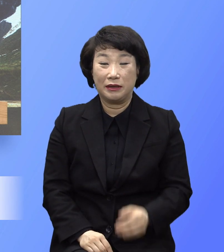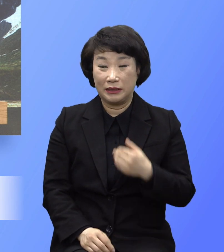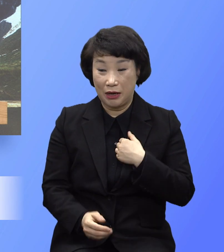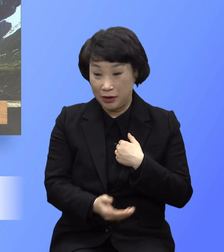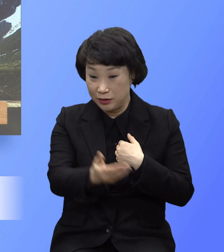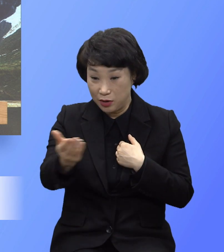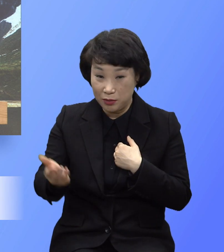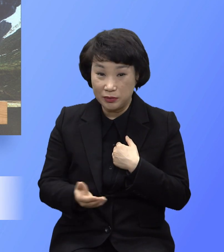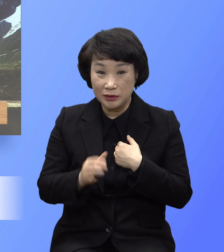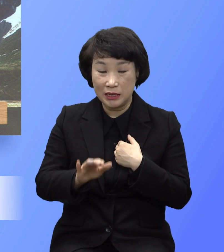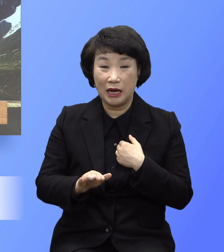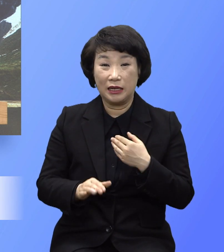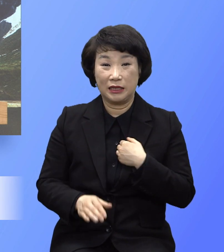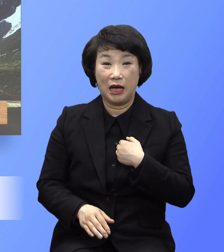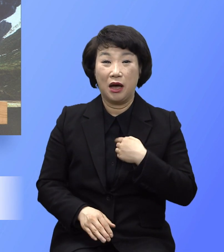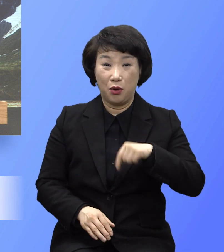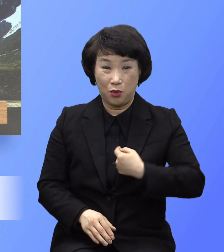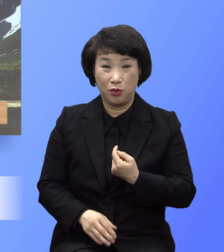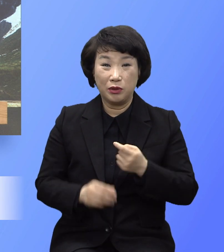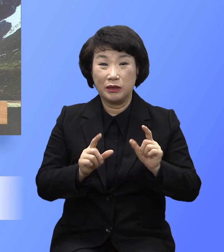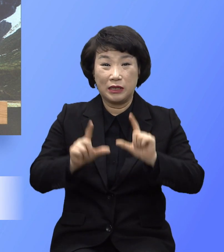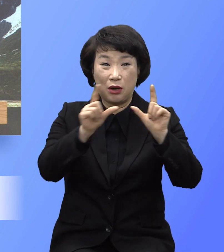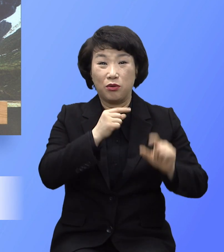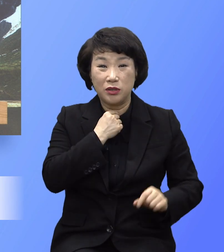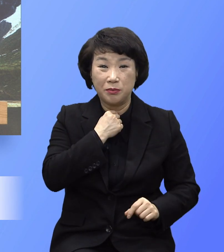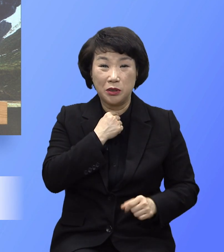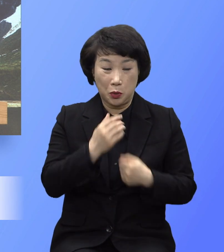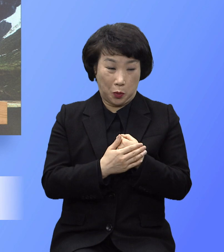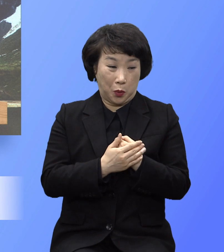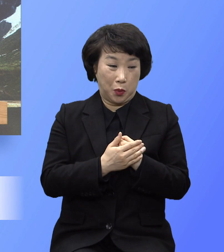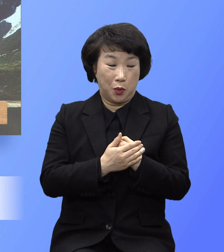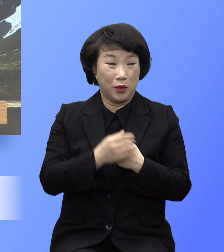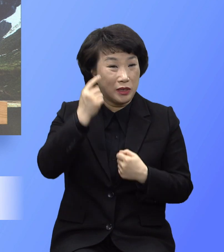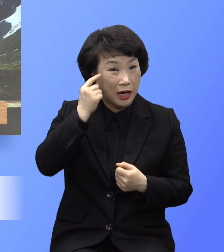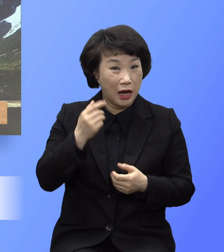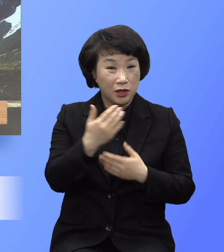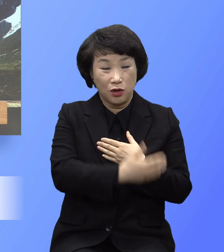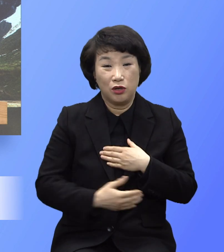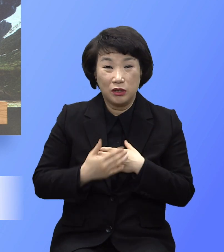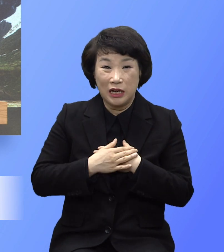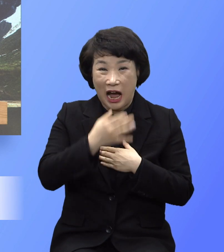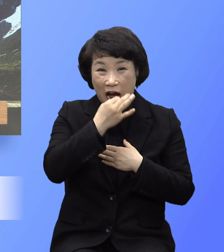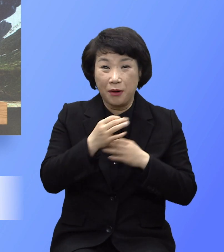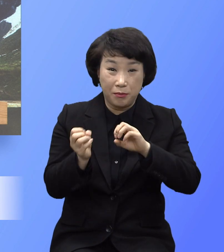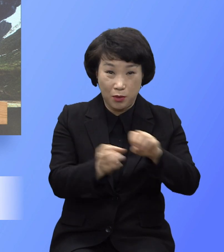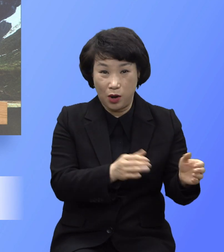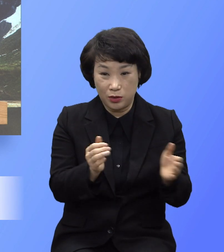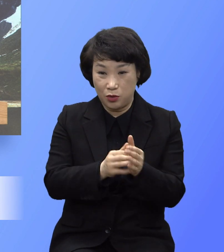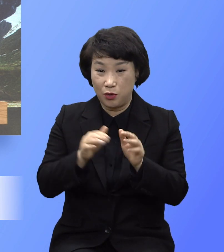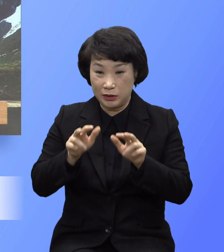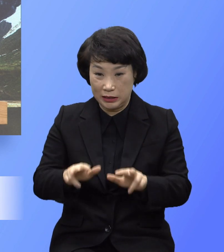나와 여러분들은 나 홀로 살고 싶은 이기주의적 육신의 정욕을 버리고